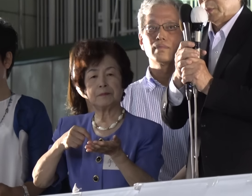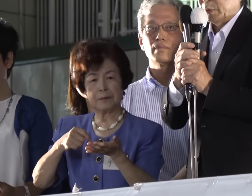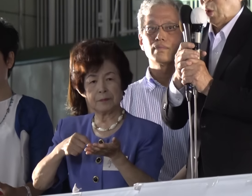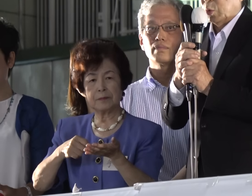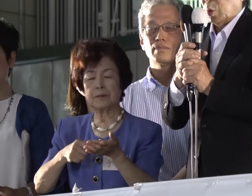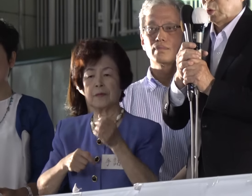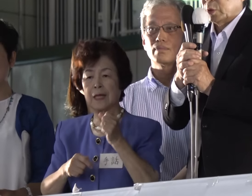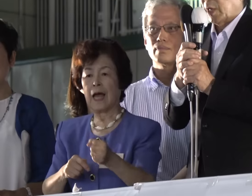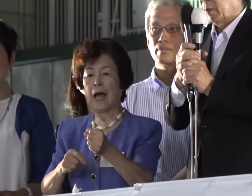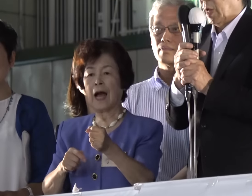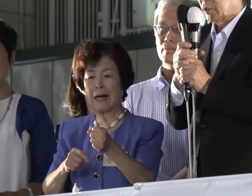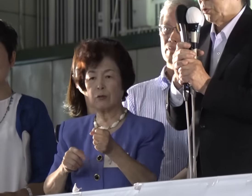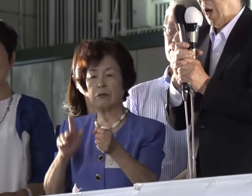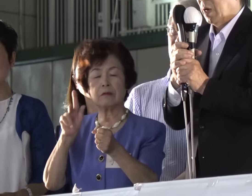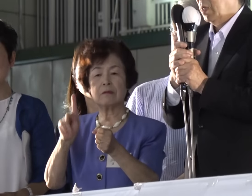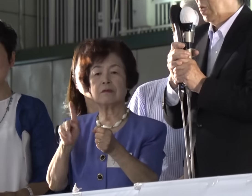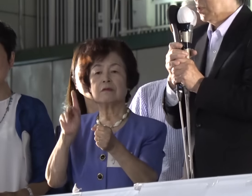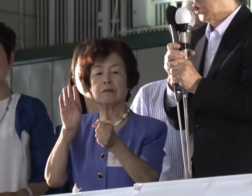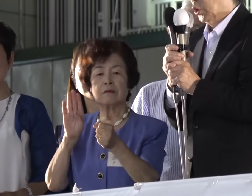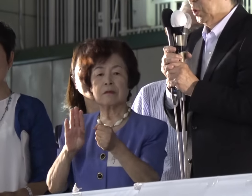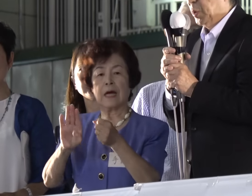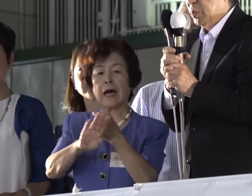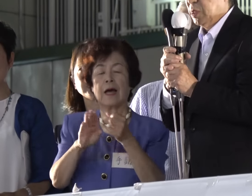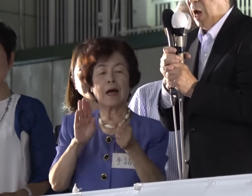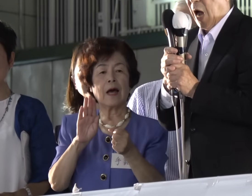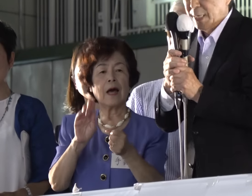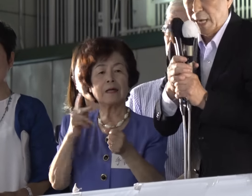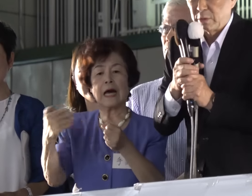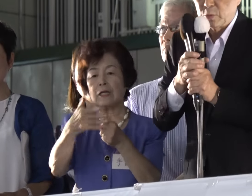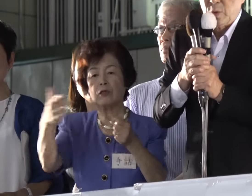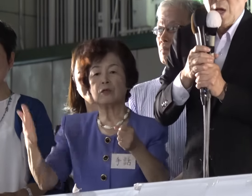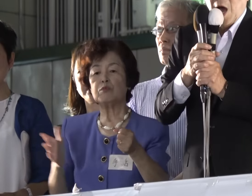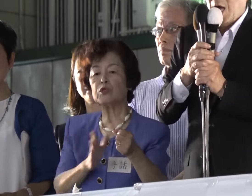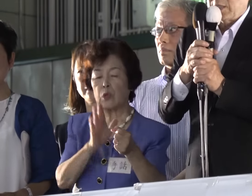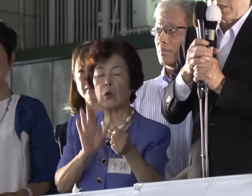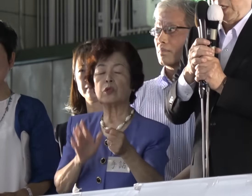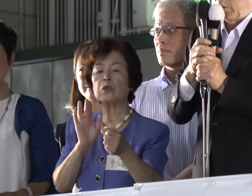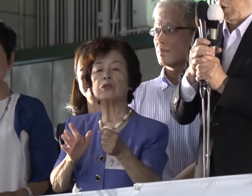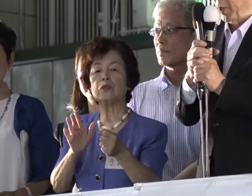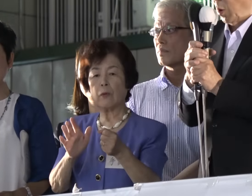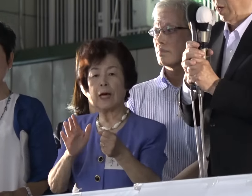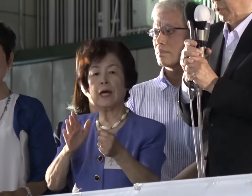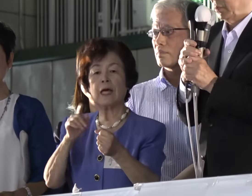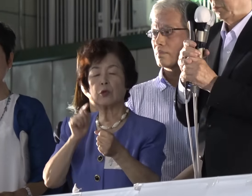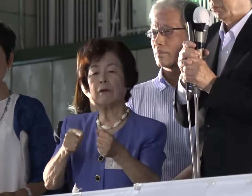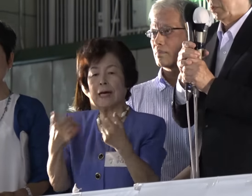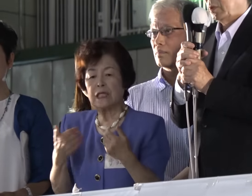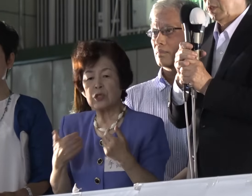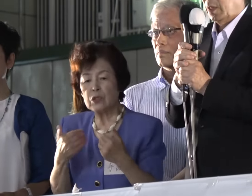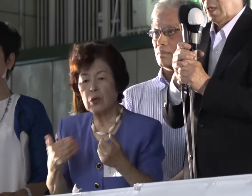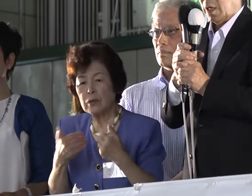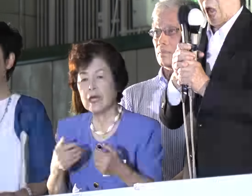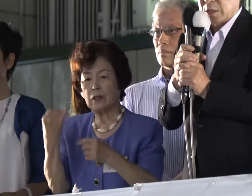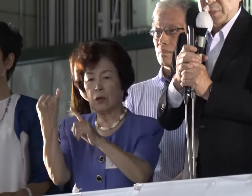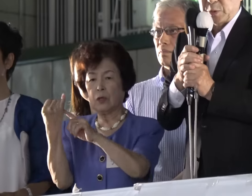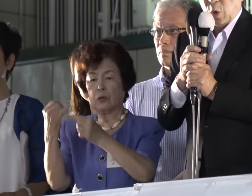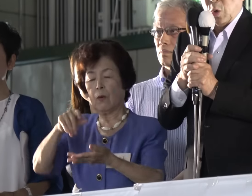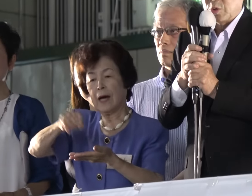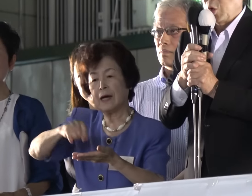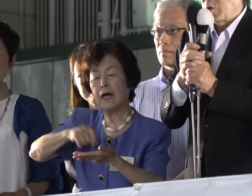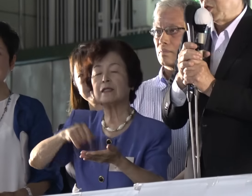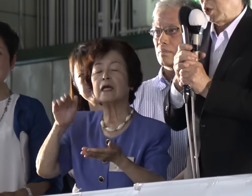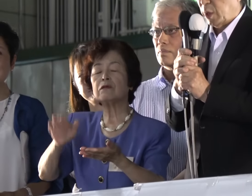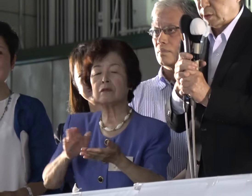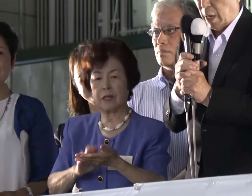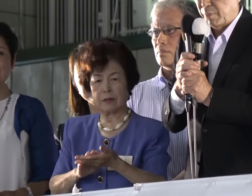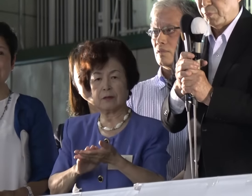核武装という選択肢は十分にあり得る、はっきりと述べておられます。核武装、